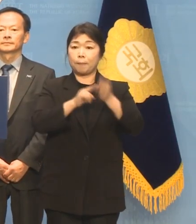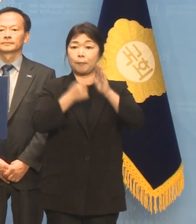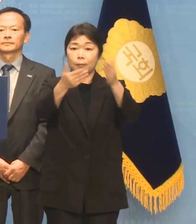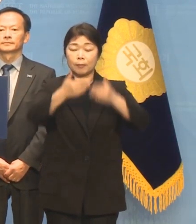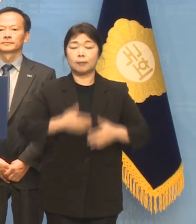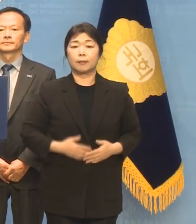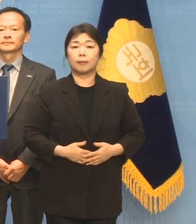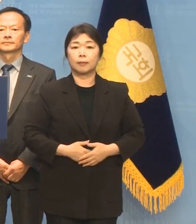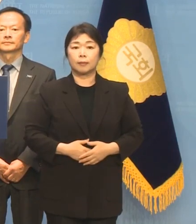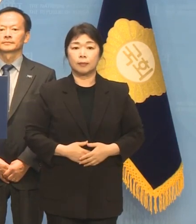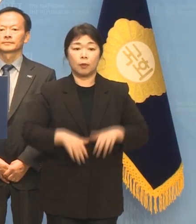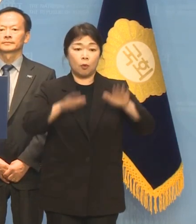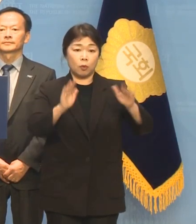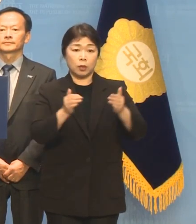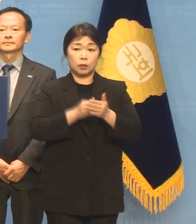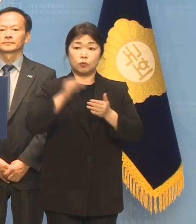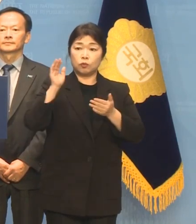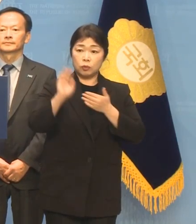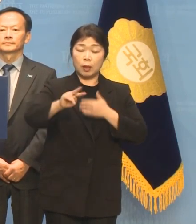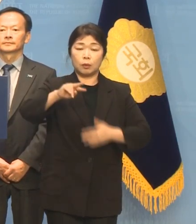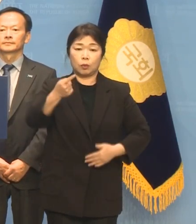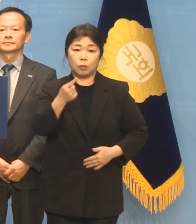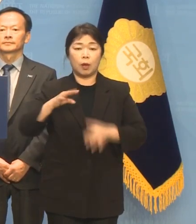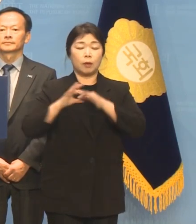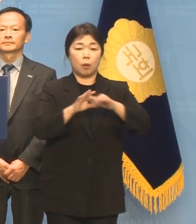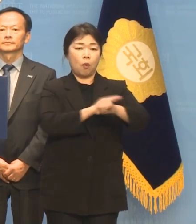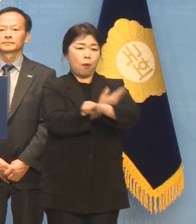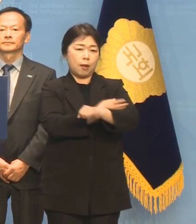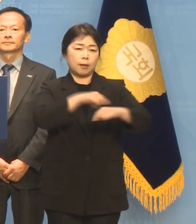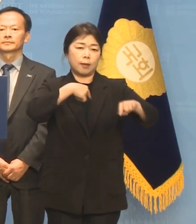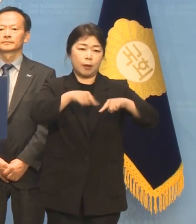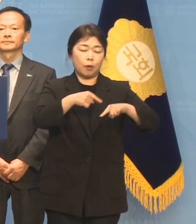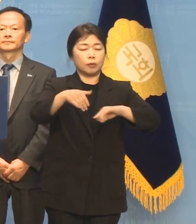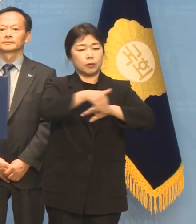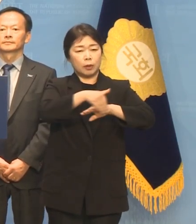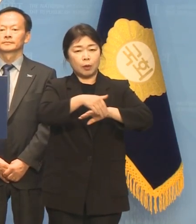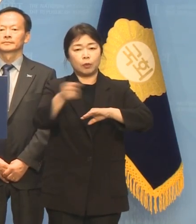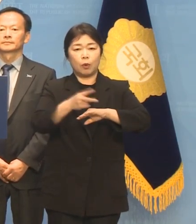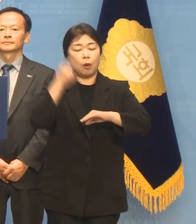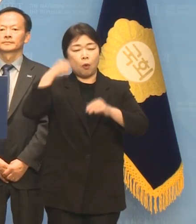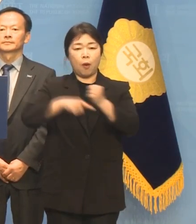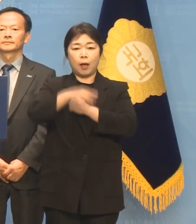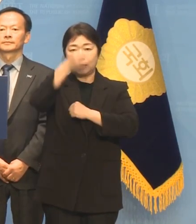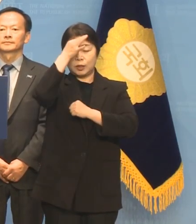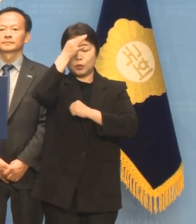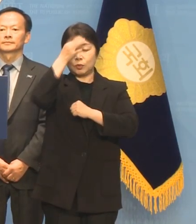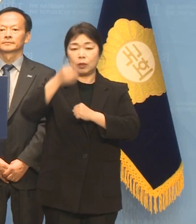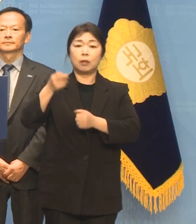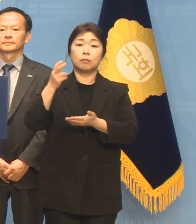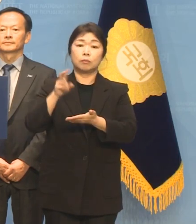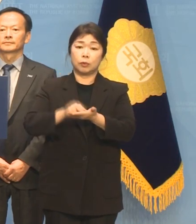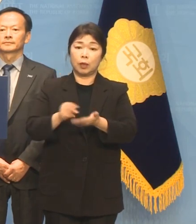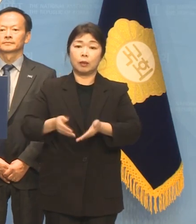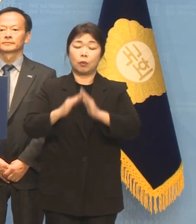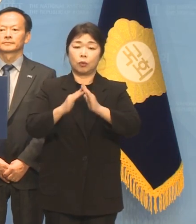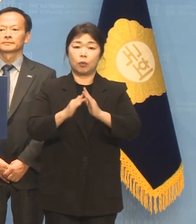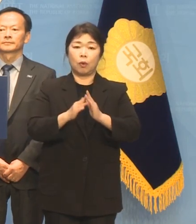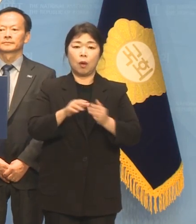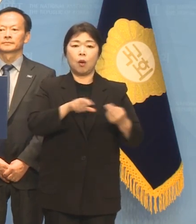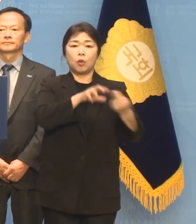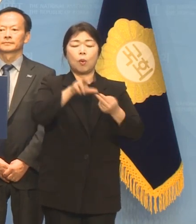발표하겠습니다 오늘 이후에도 어 권력 개혁 구상 과학 기술 입국 이중 돌봄